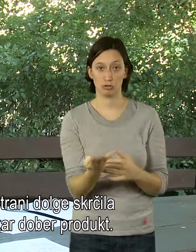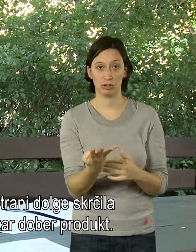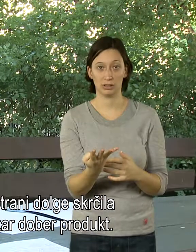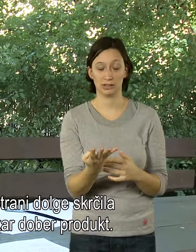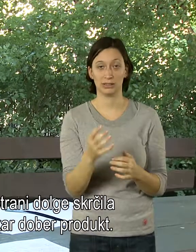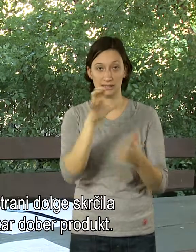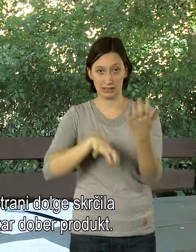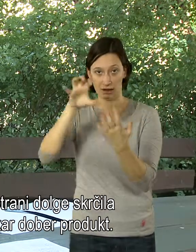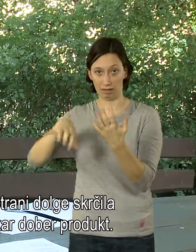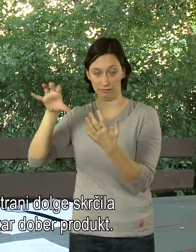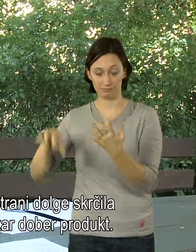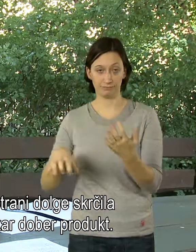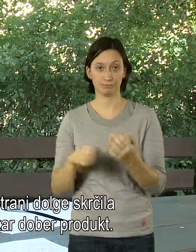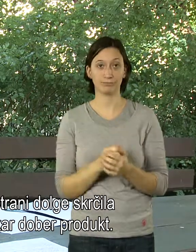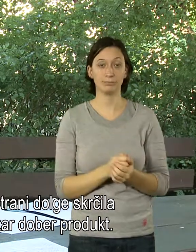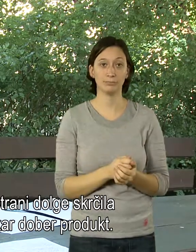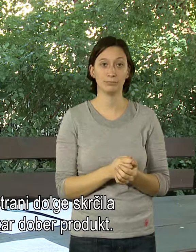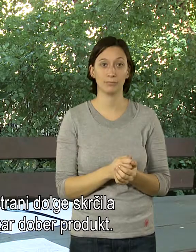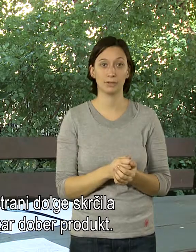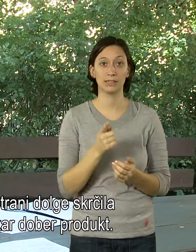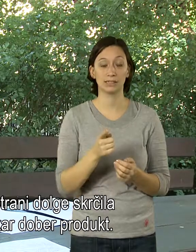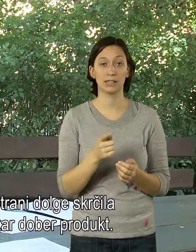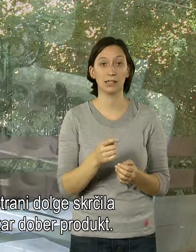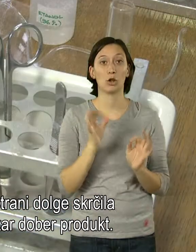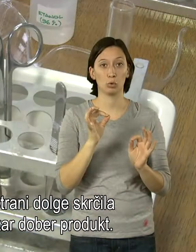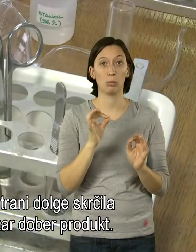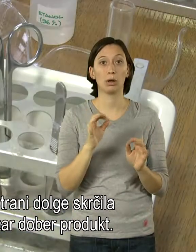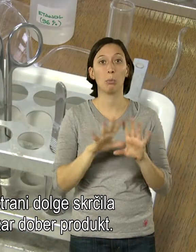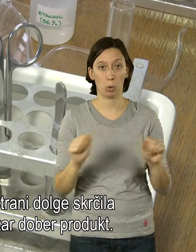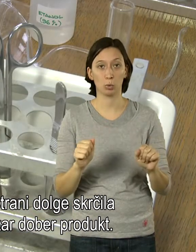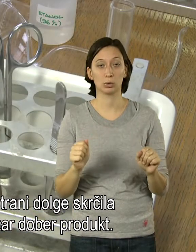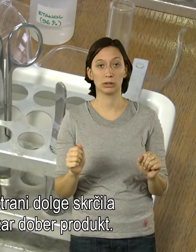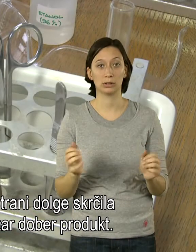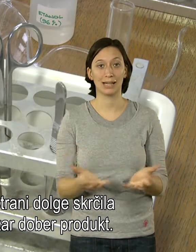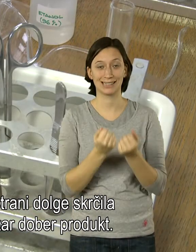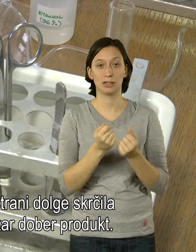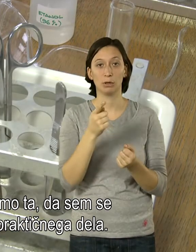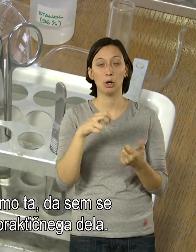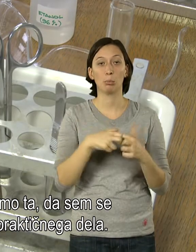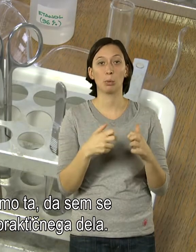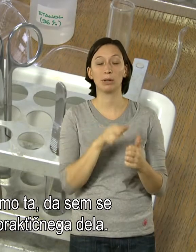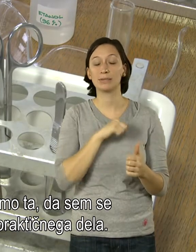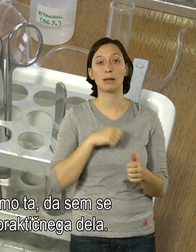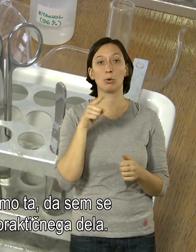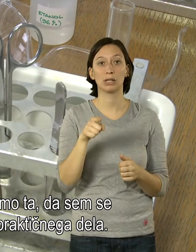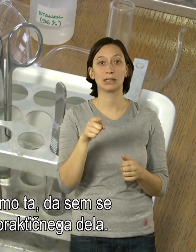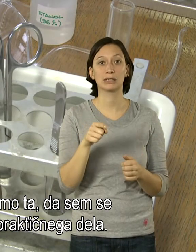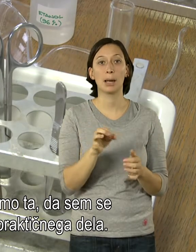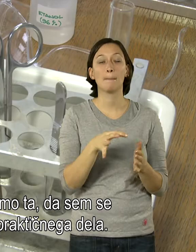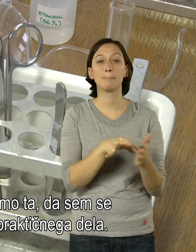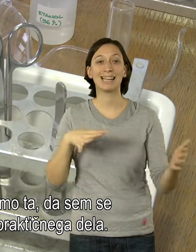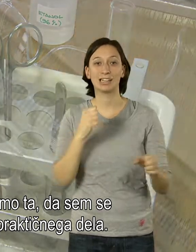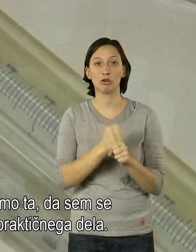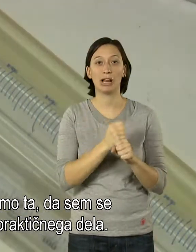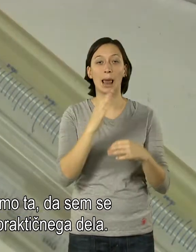45. In je nastal kar dober produkt. je bila težava samo ta, ker sem se